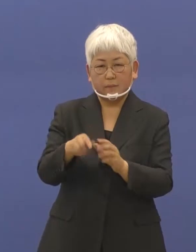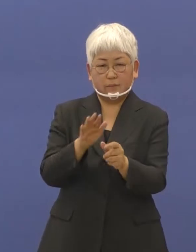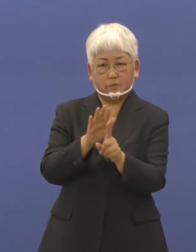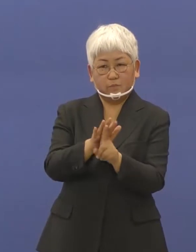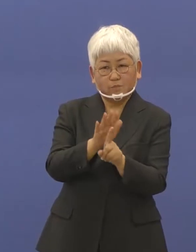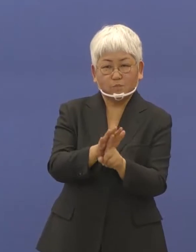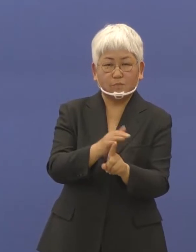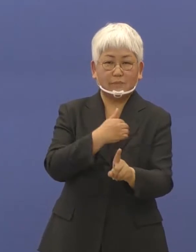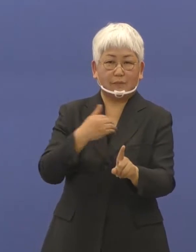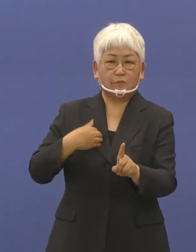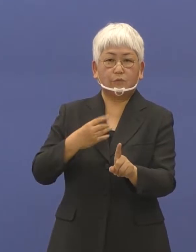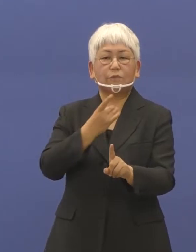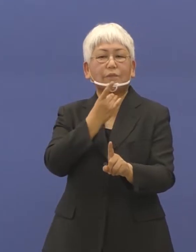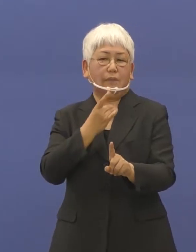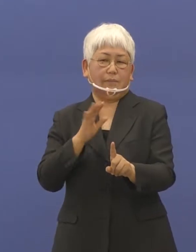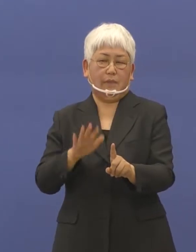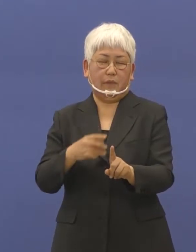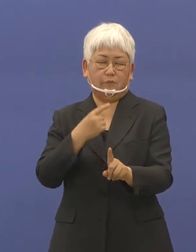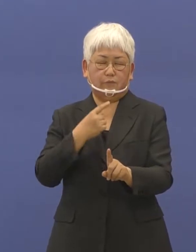ができることを期待します。